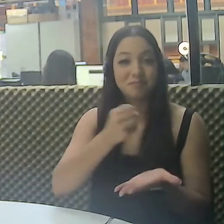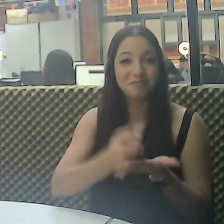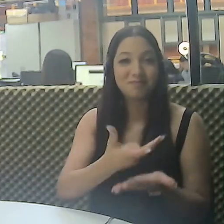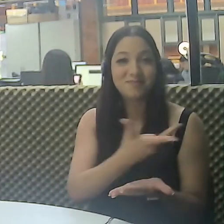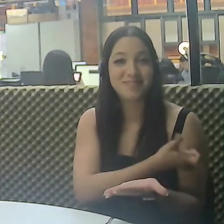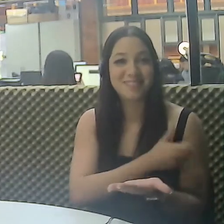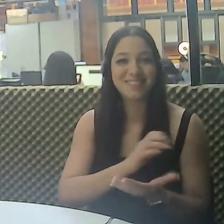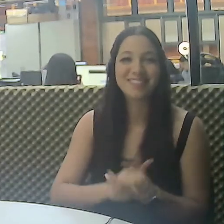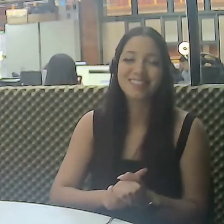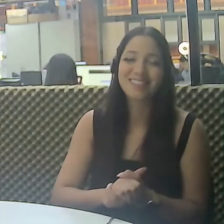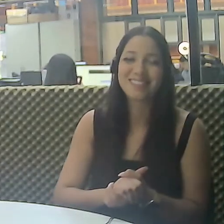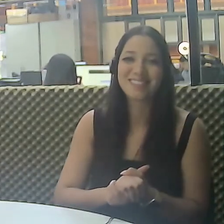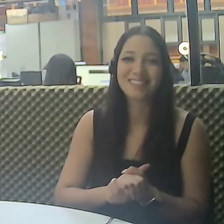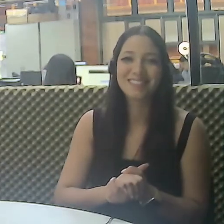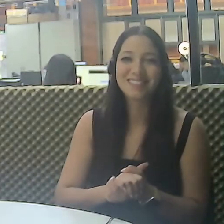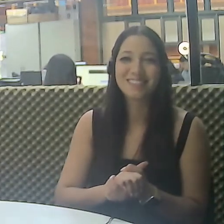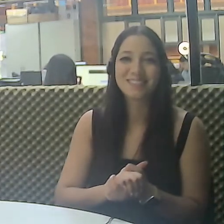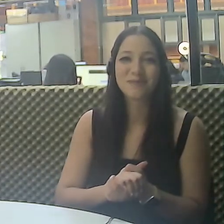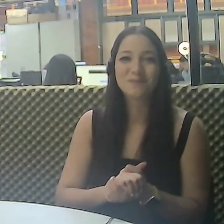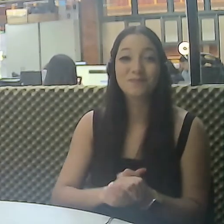dia.